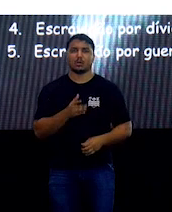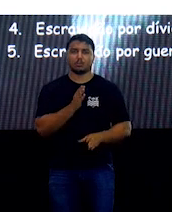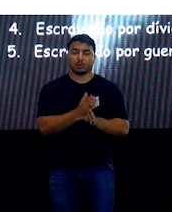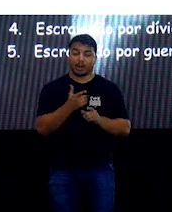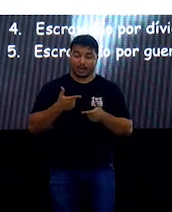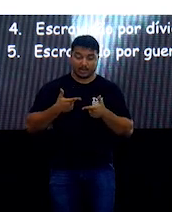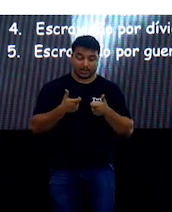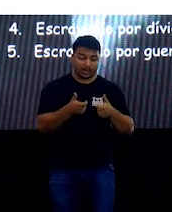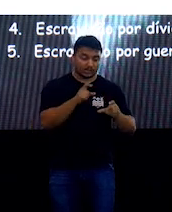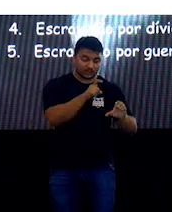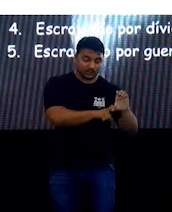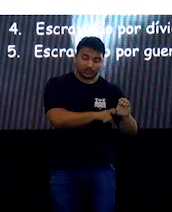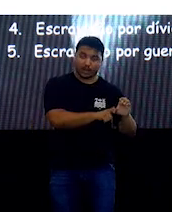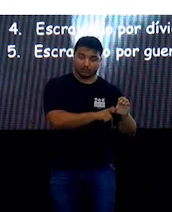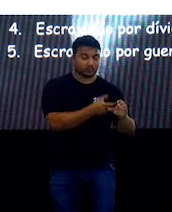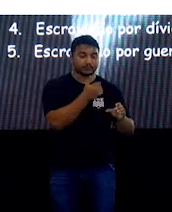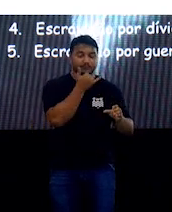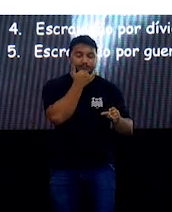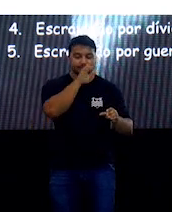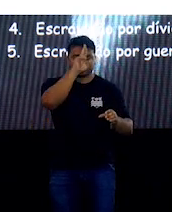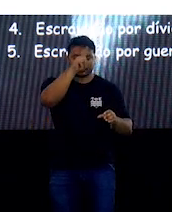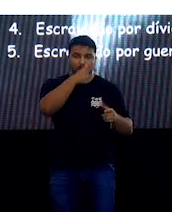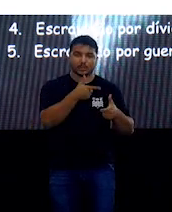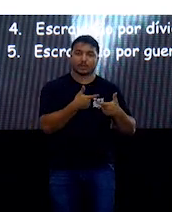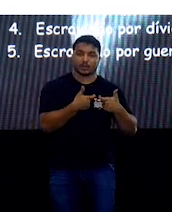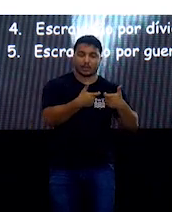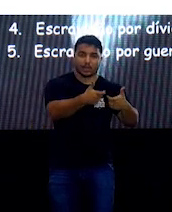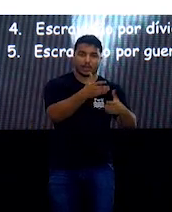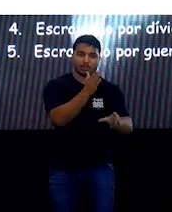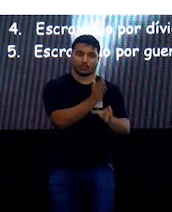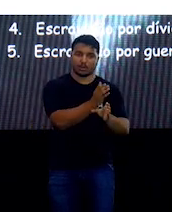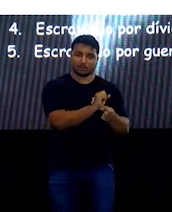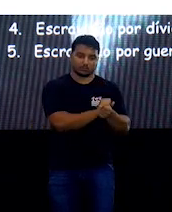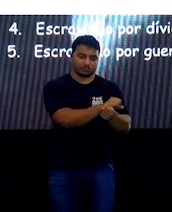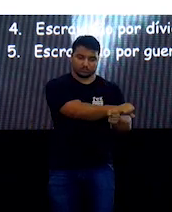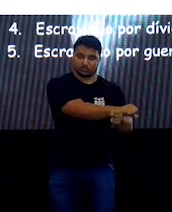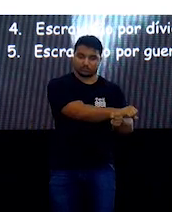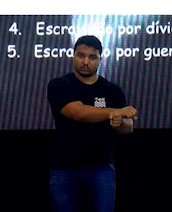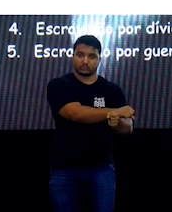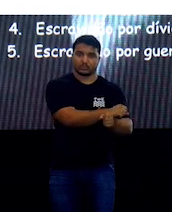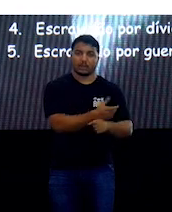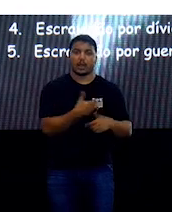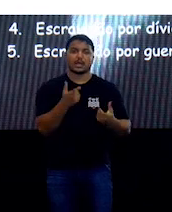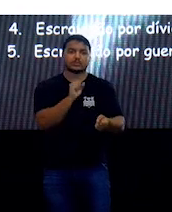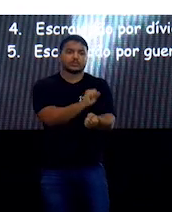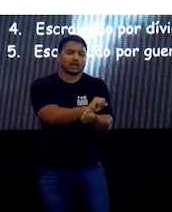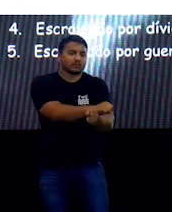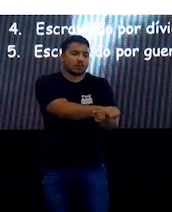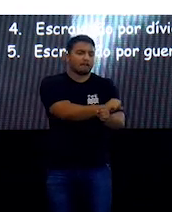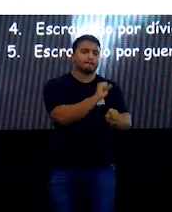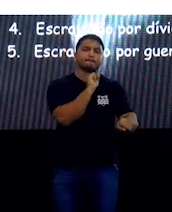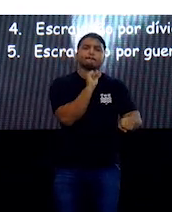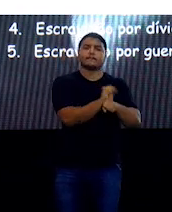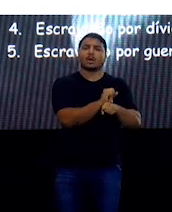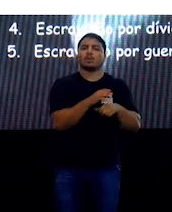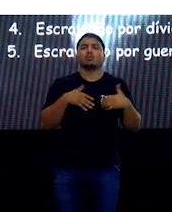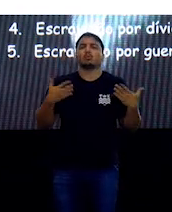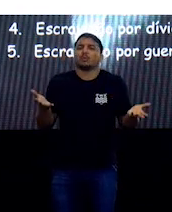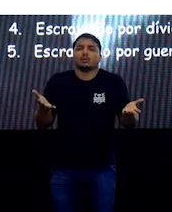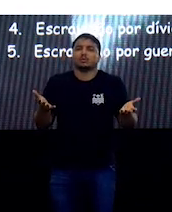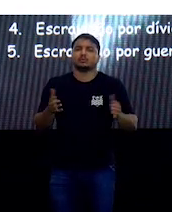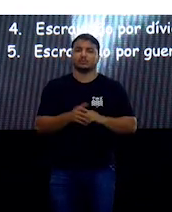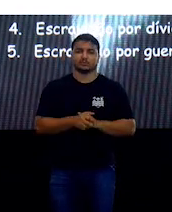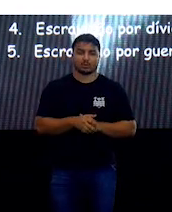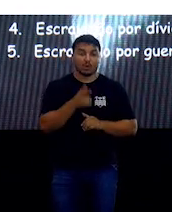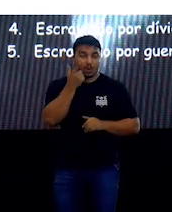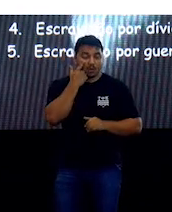guerra. Quando é que a escravidão vai deixar de existir na antiguidade?